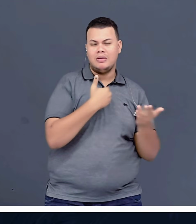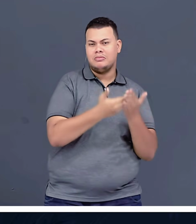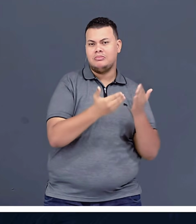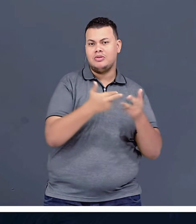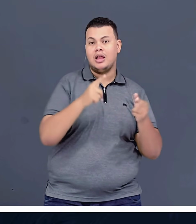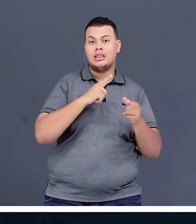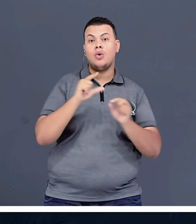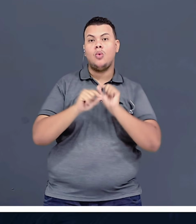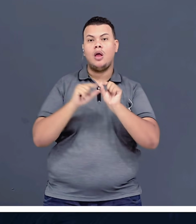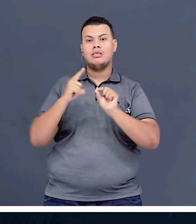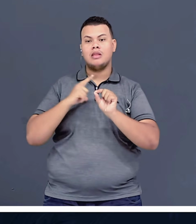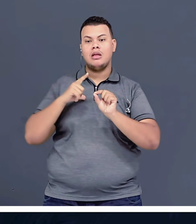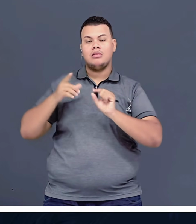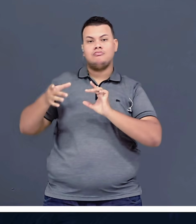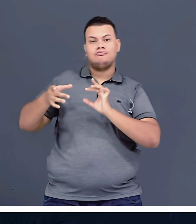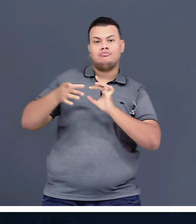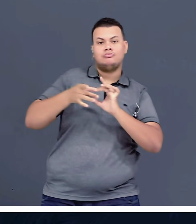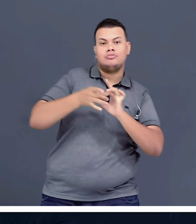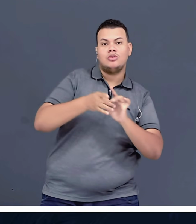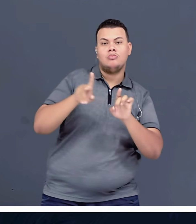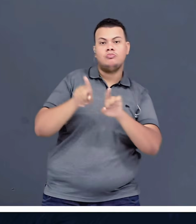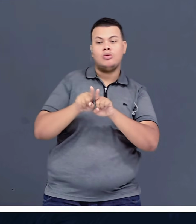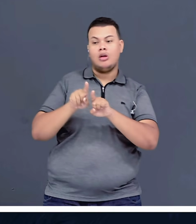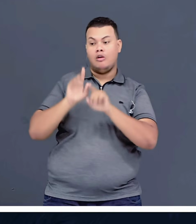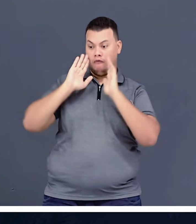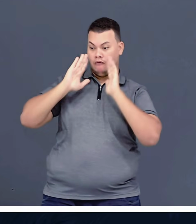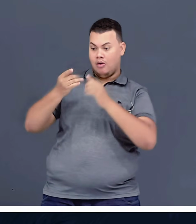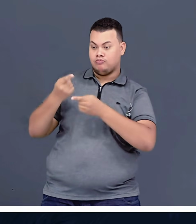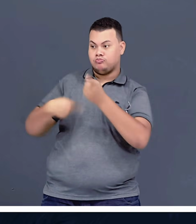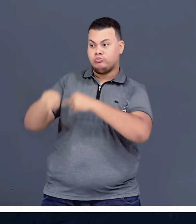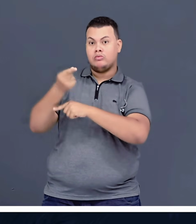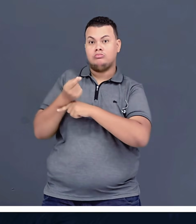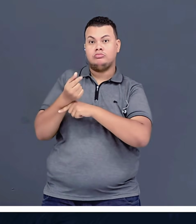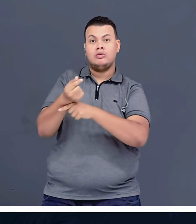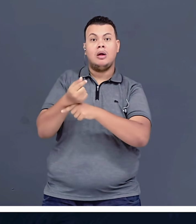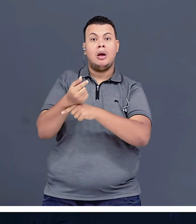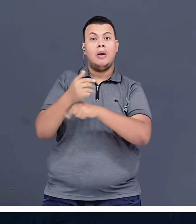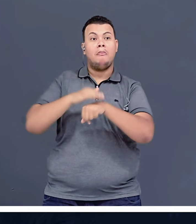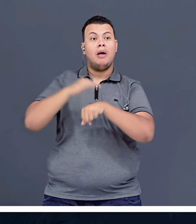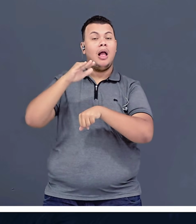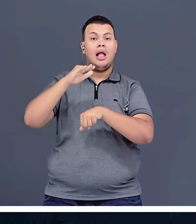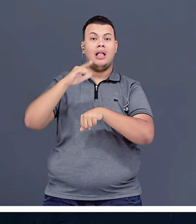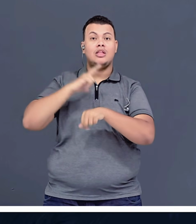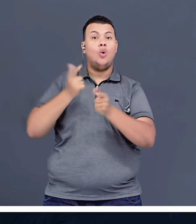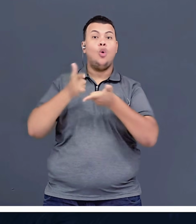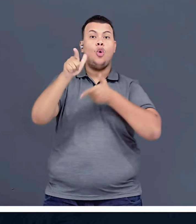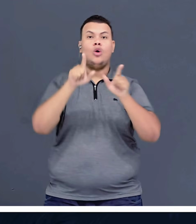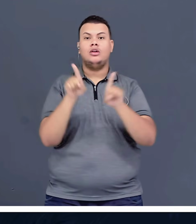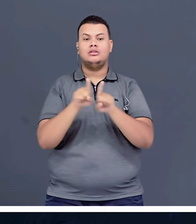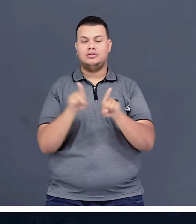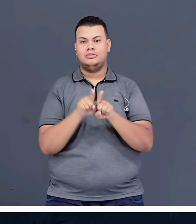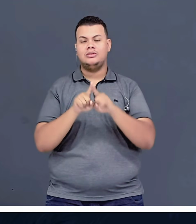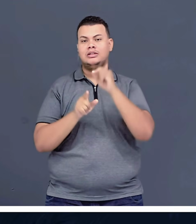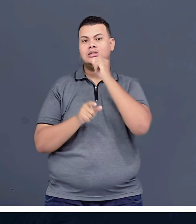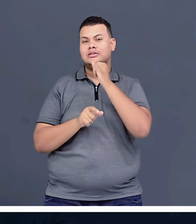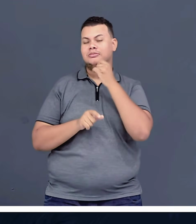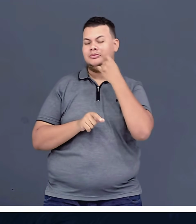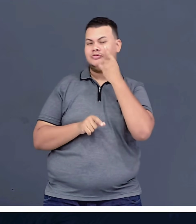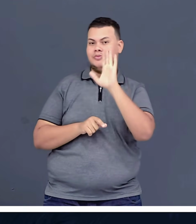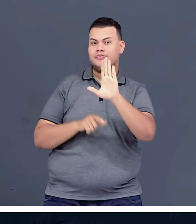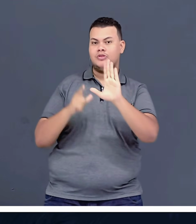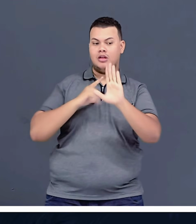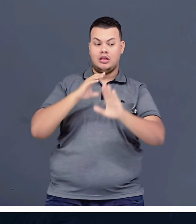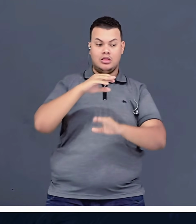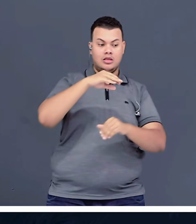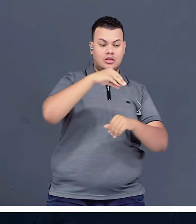a questão de provisão financeira. Mas é muito mais amplo, irmãos. Por exemplo, quer ver isso na